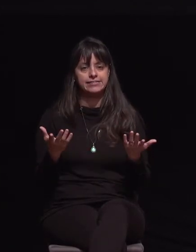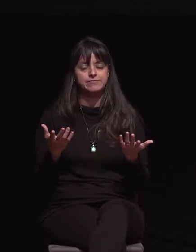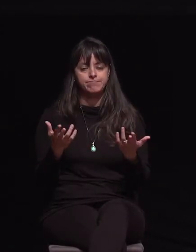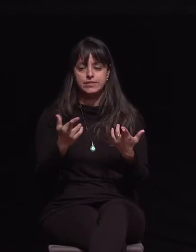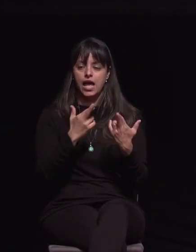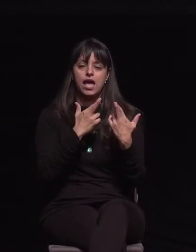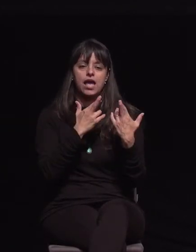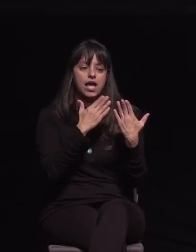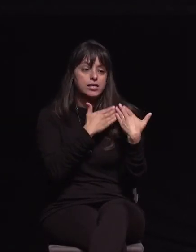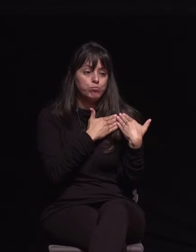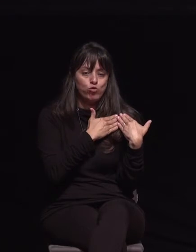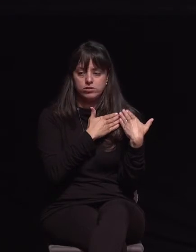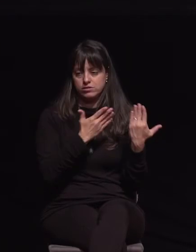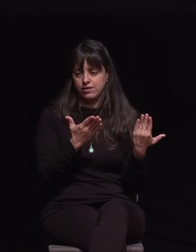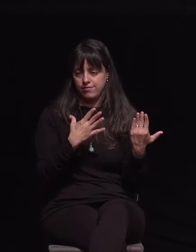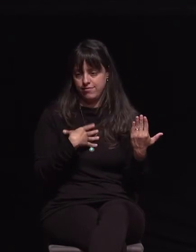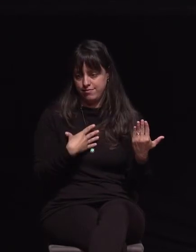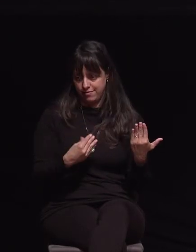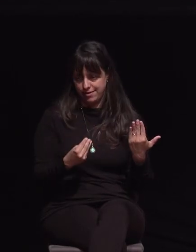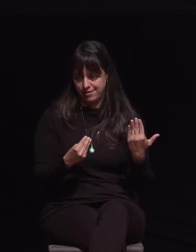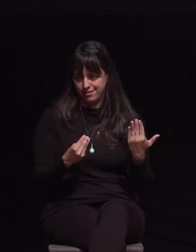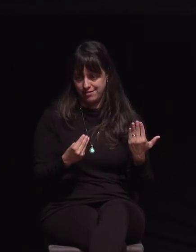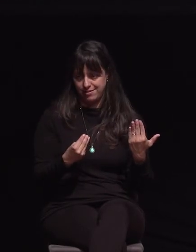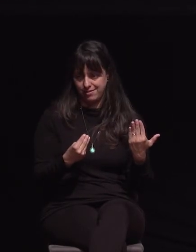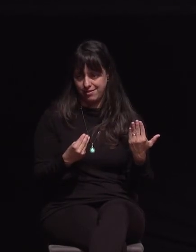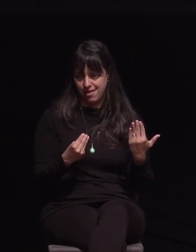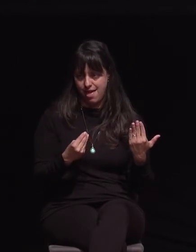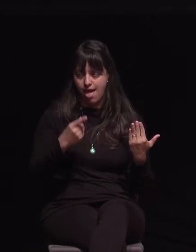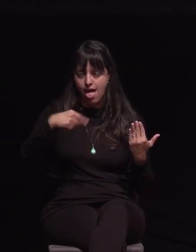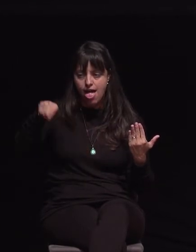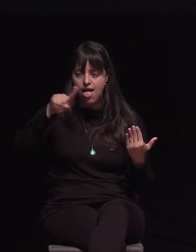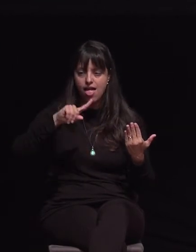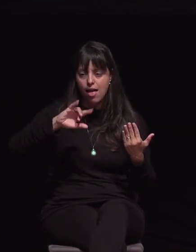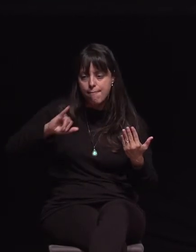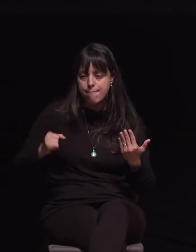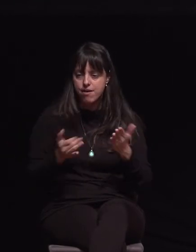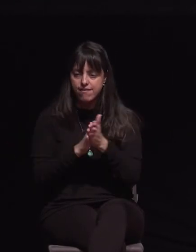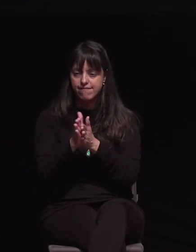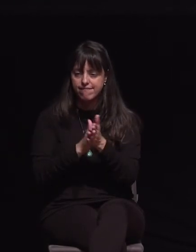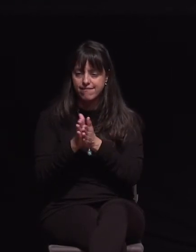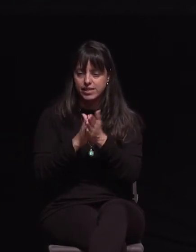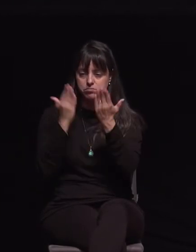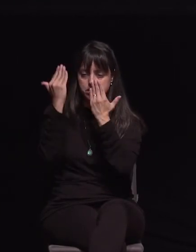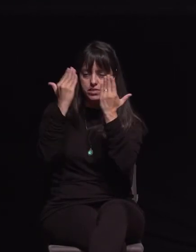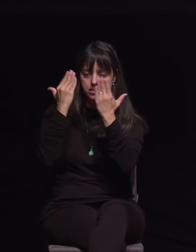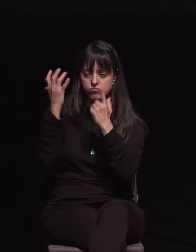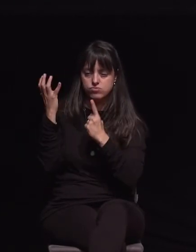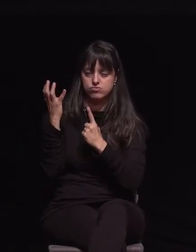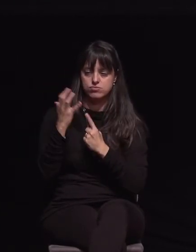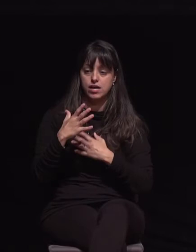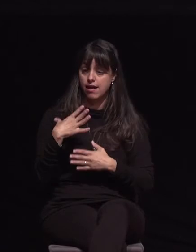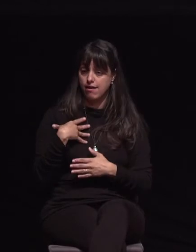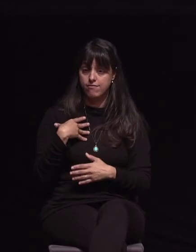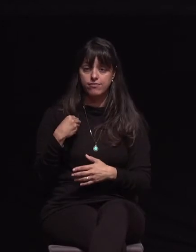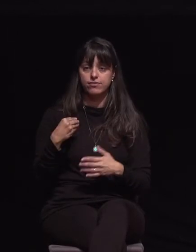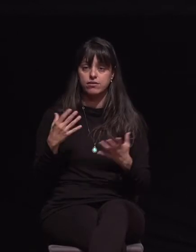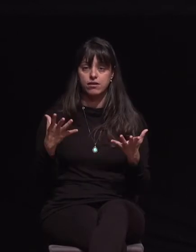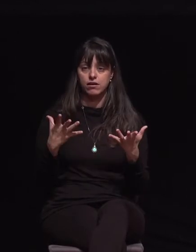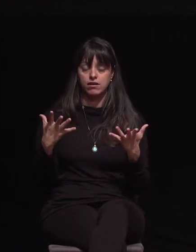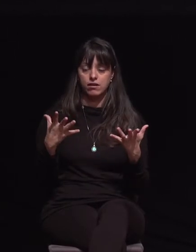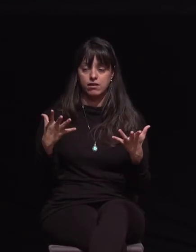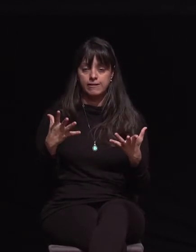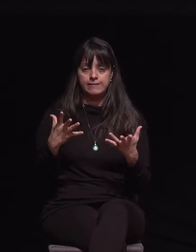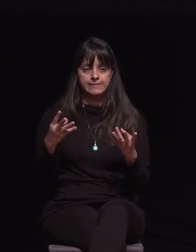filhos dentro dessa sociedade. Então, eles jogam com isso. Imagina, meus filhos ficaram